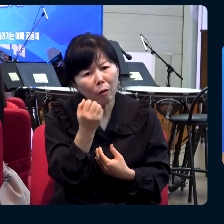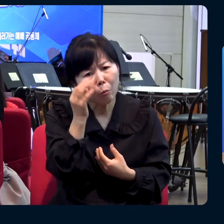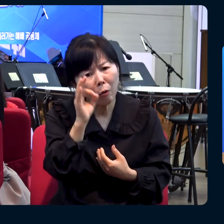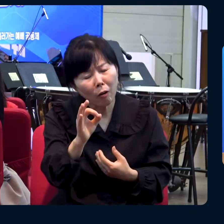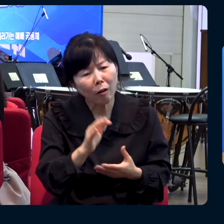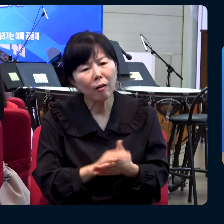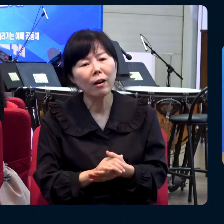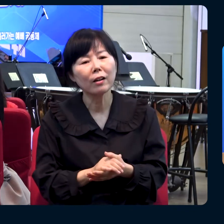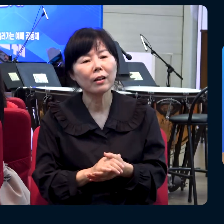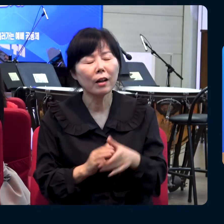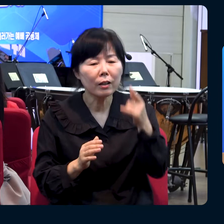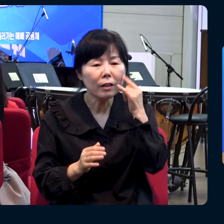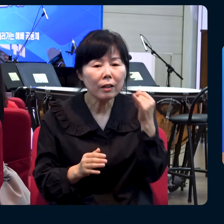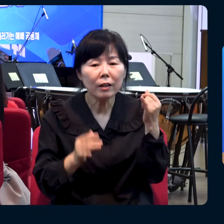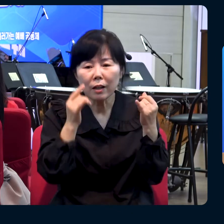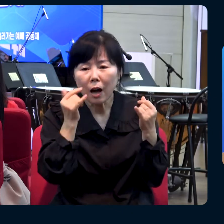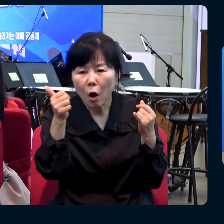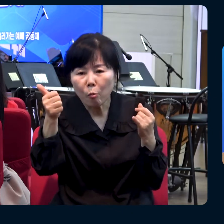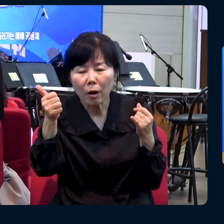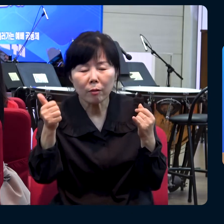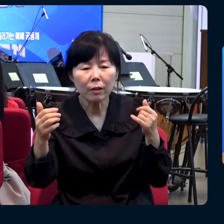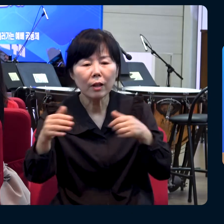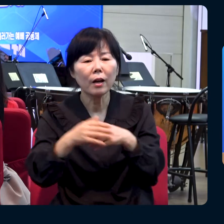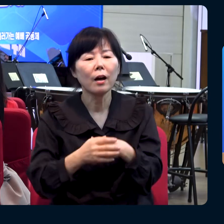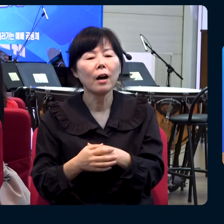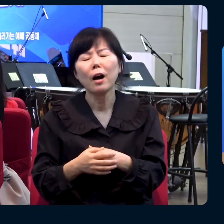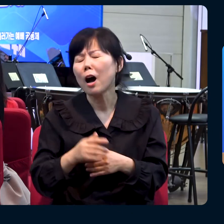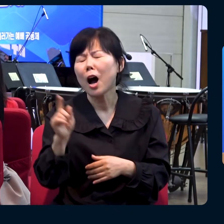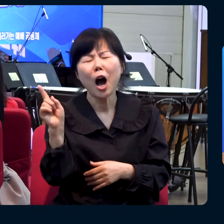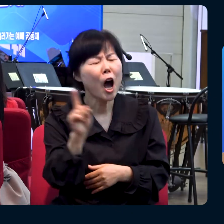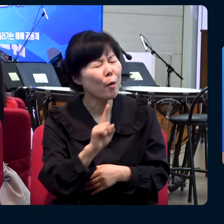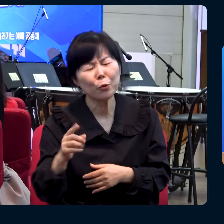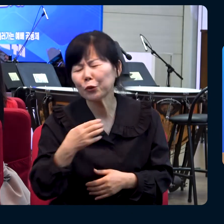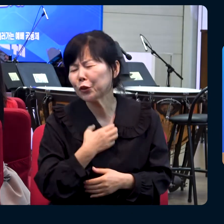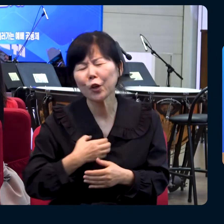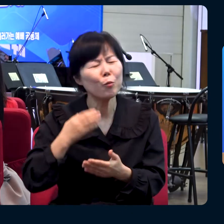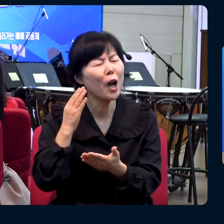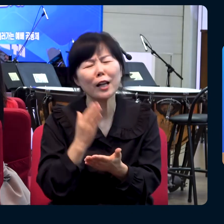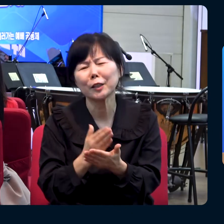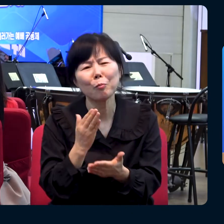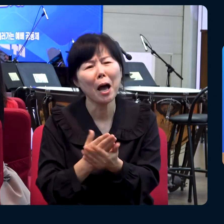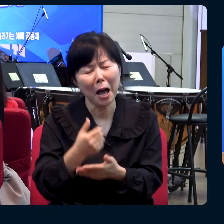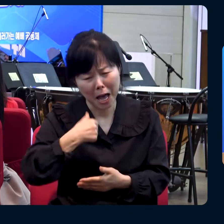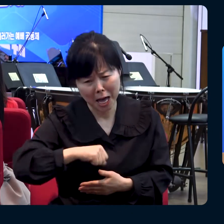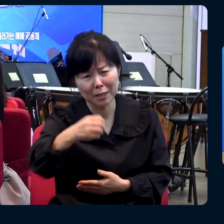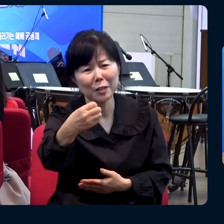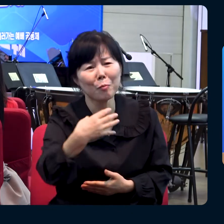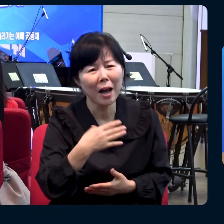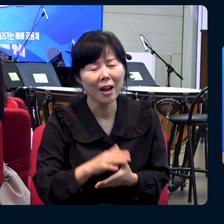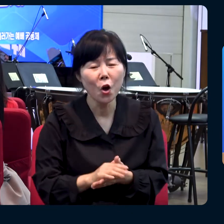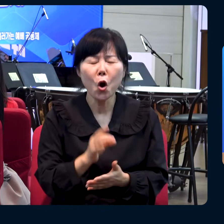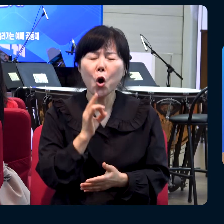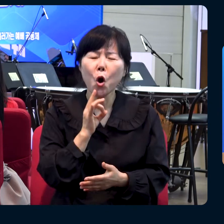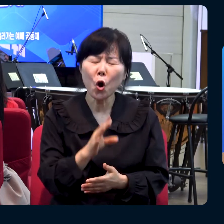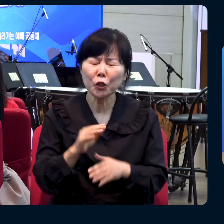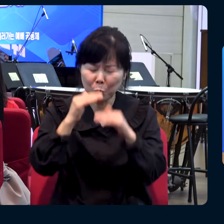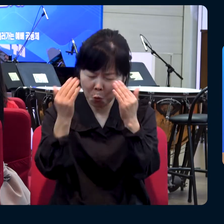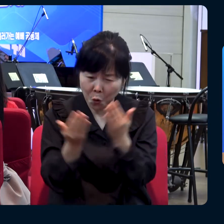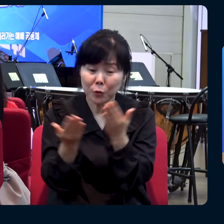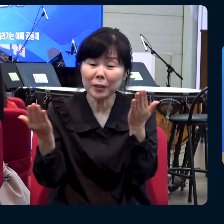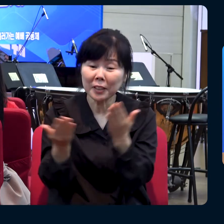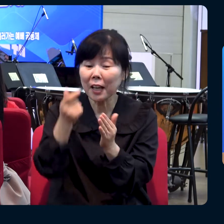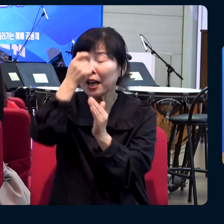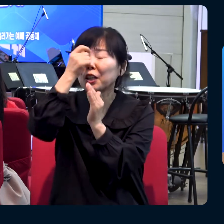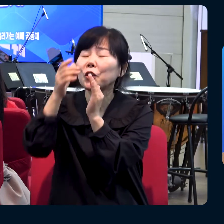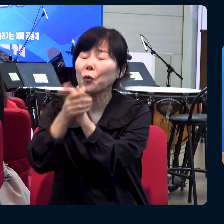그래서 엄마 아빠 등에 손을 따얹고 너희는 아무것도 염려하지 말고 오직 모든 일에 기도가